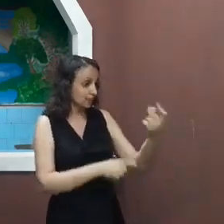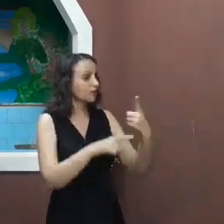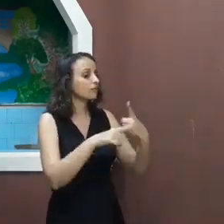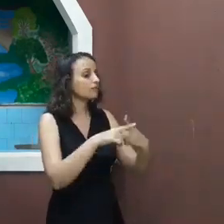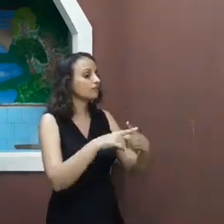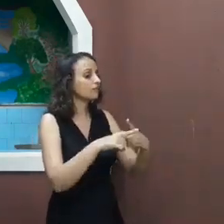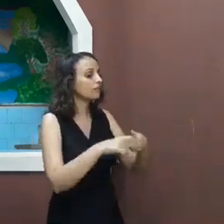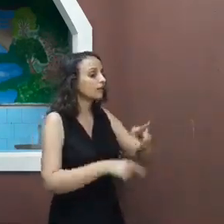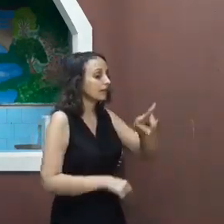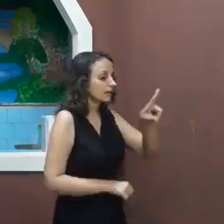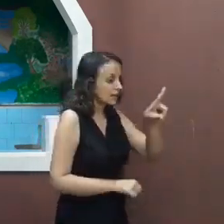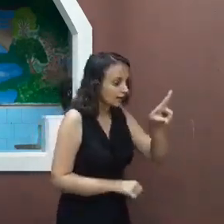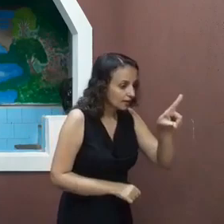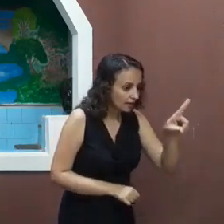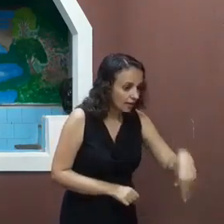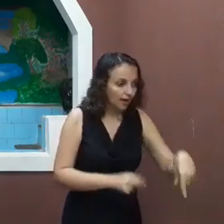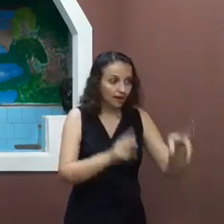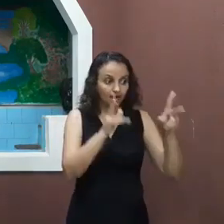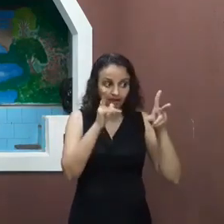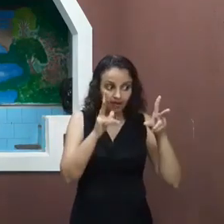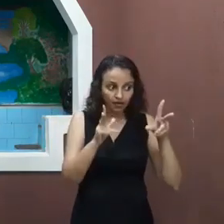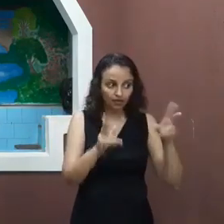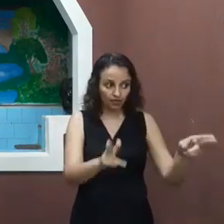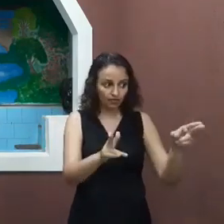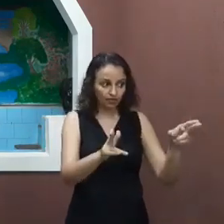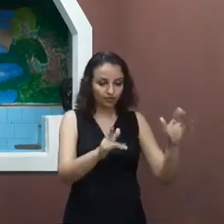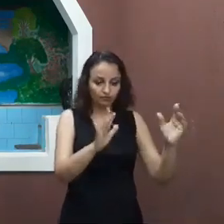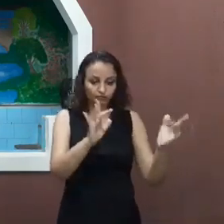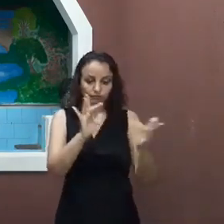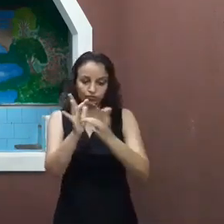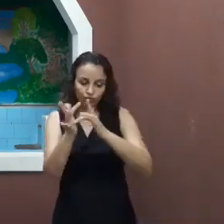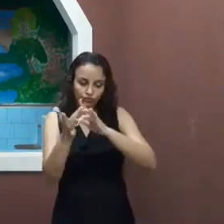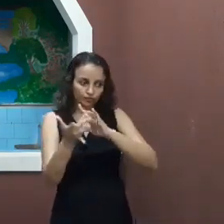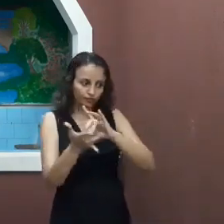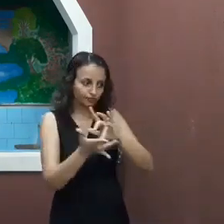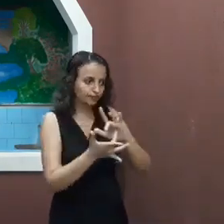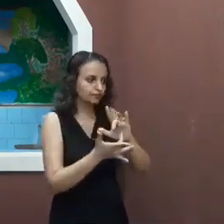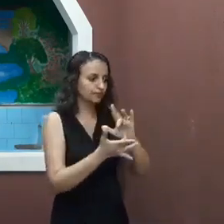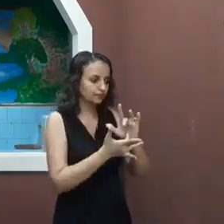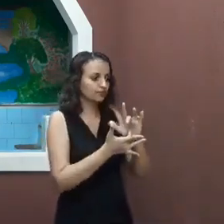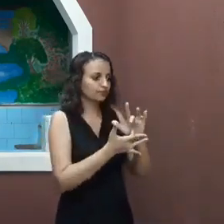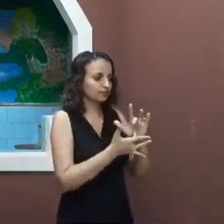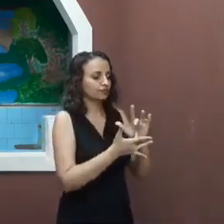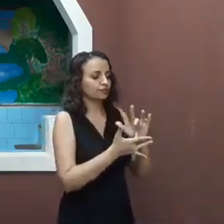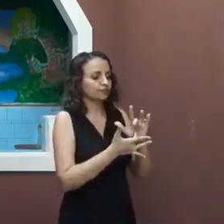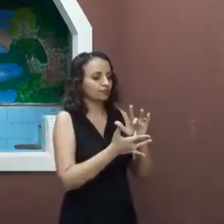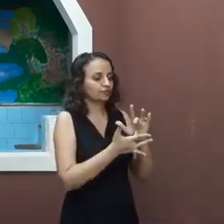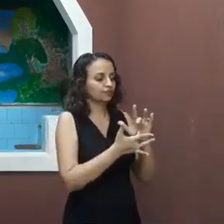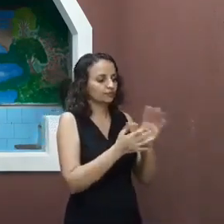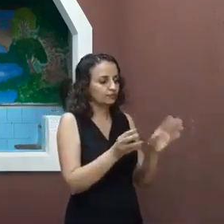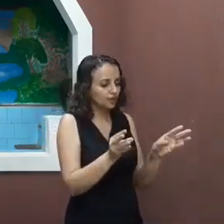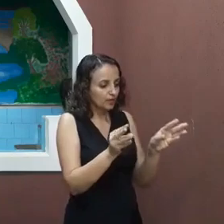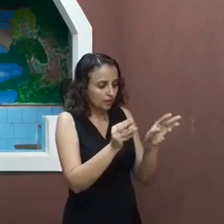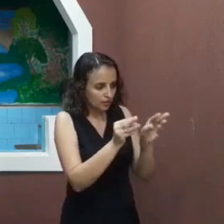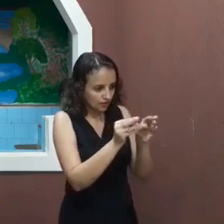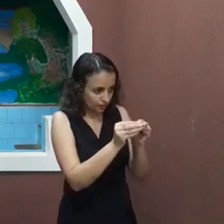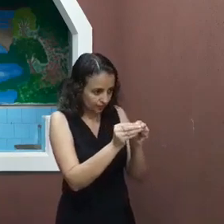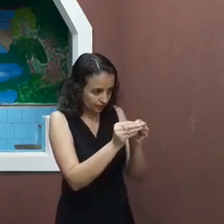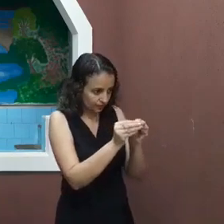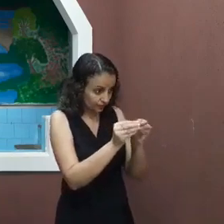assim como. Ou seja, ele é conclusivo. Ele conclui que eu e